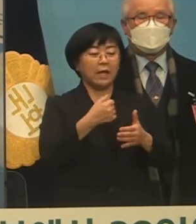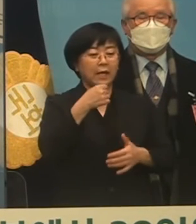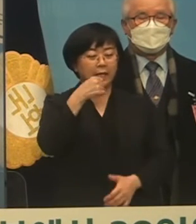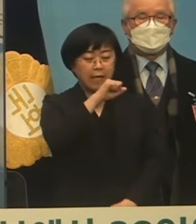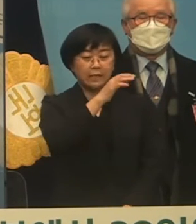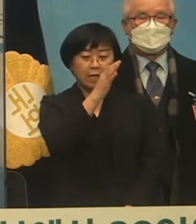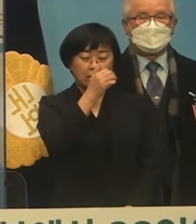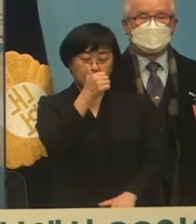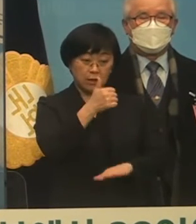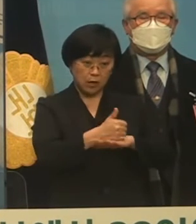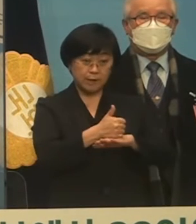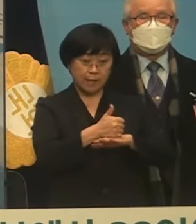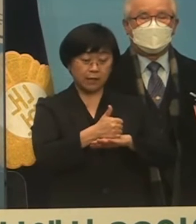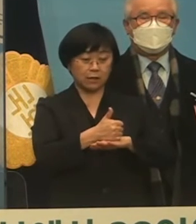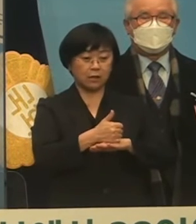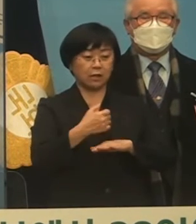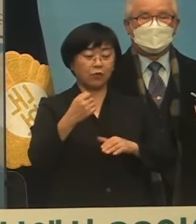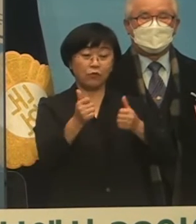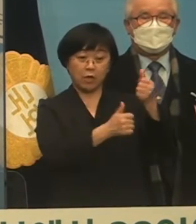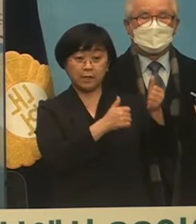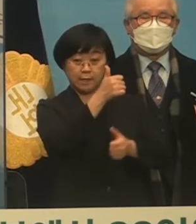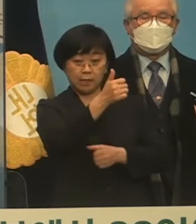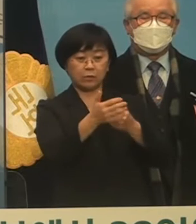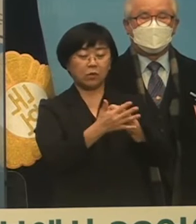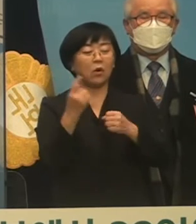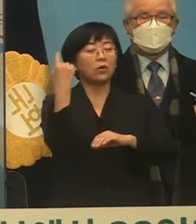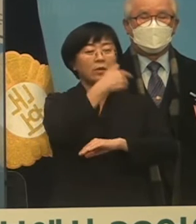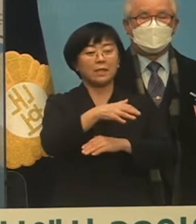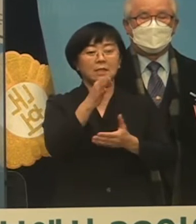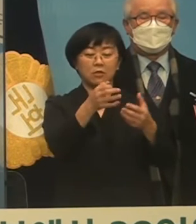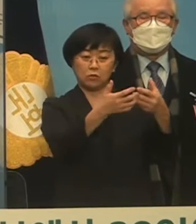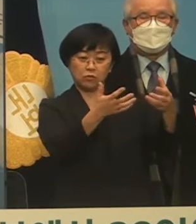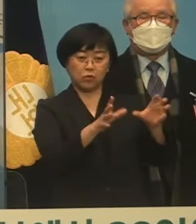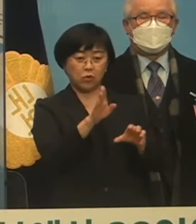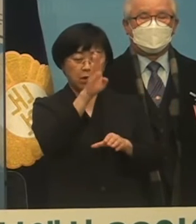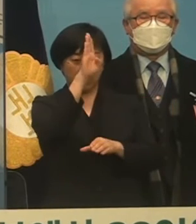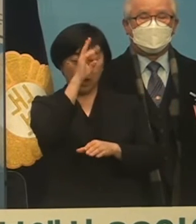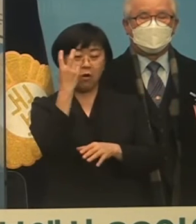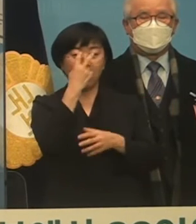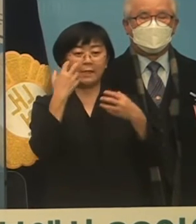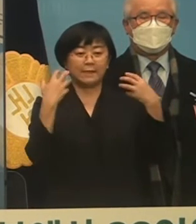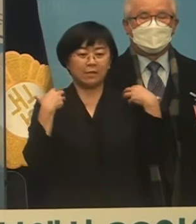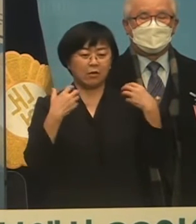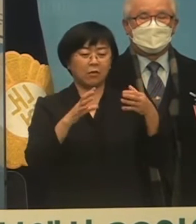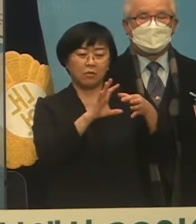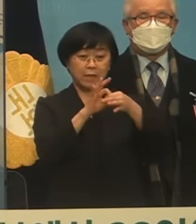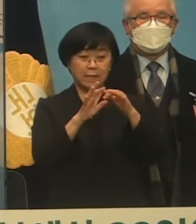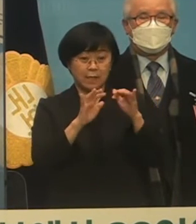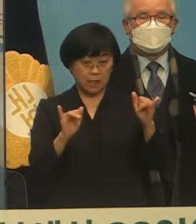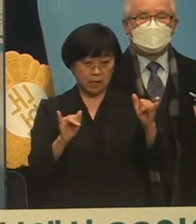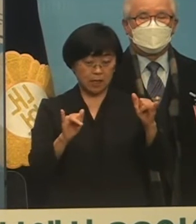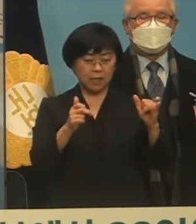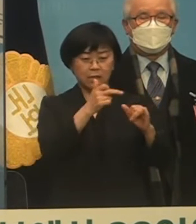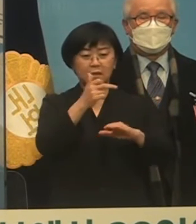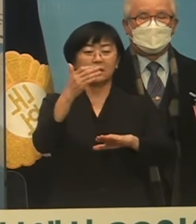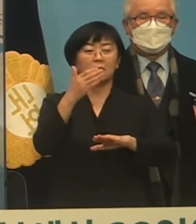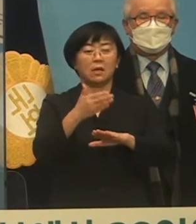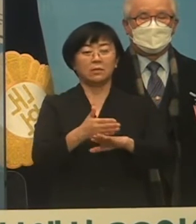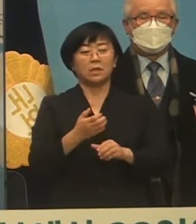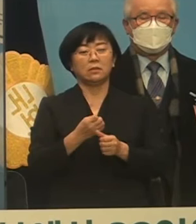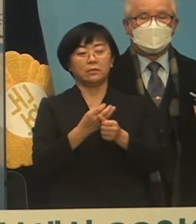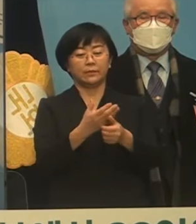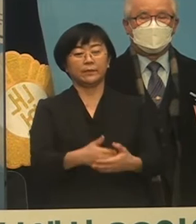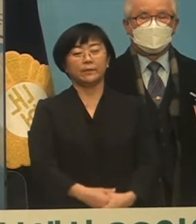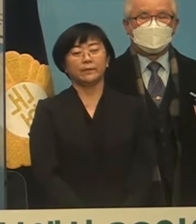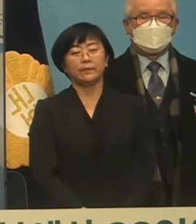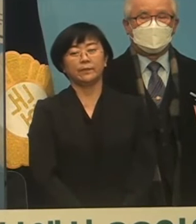예결위원 신정은 국회의원님, 기획재정부 및 질병관리청 각 인사들께도 깊은 감사를